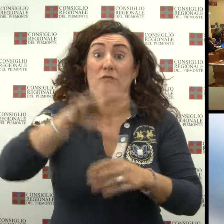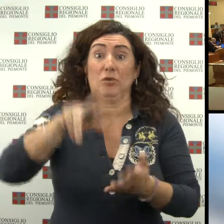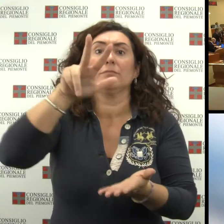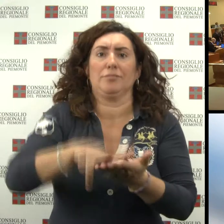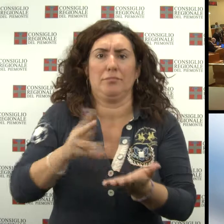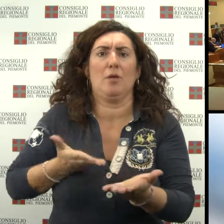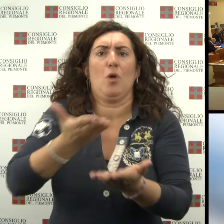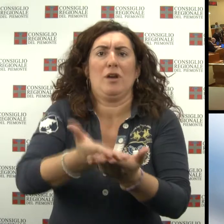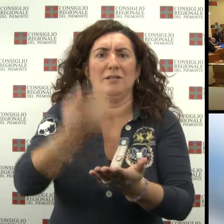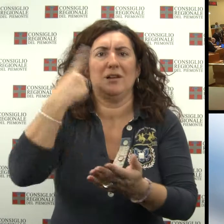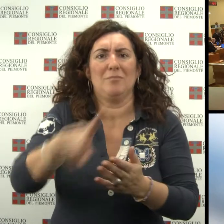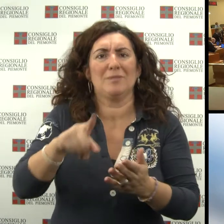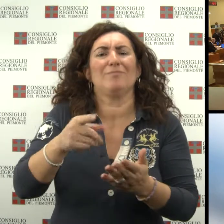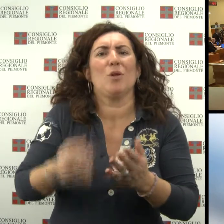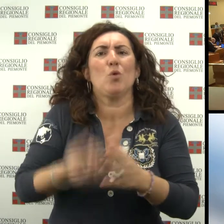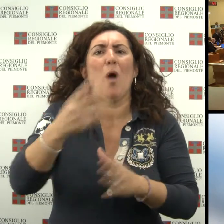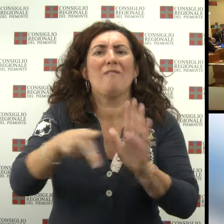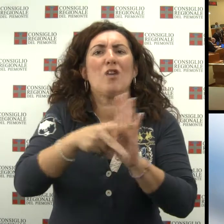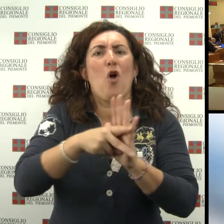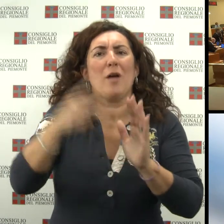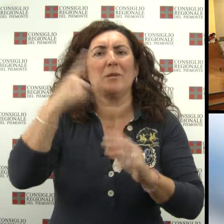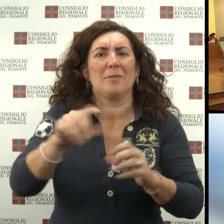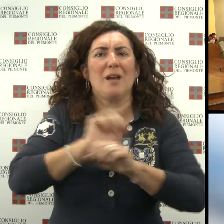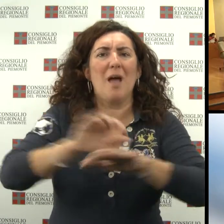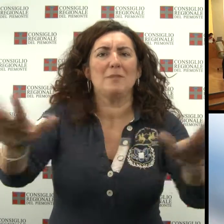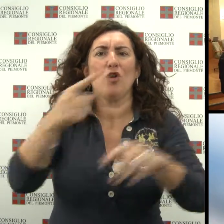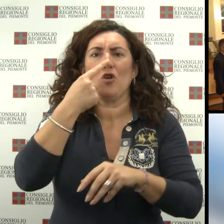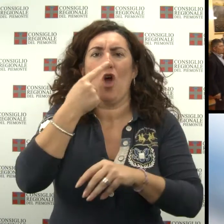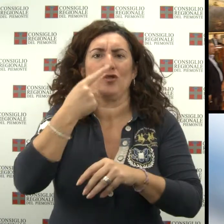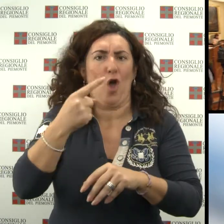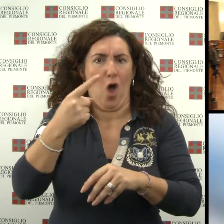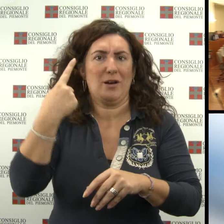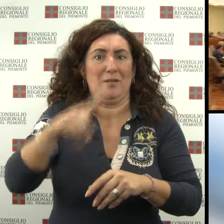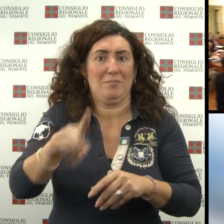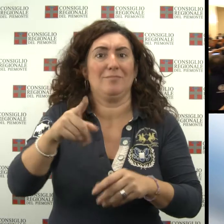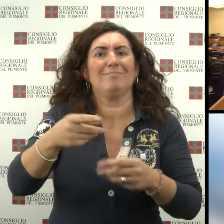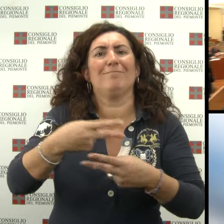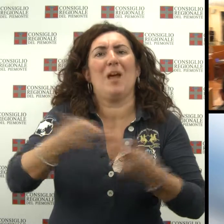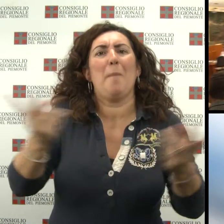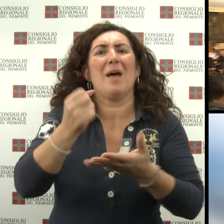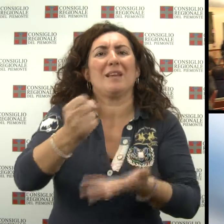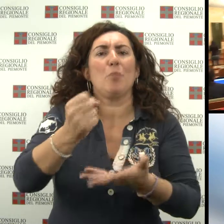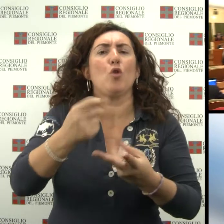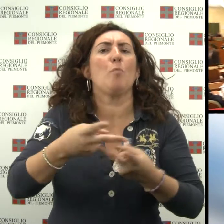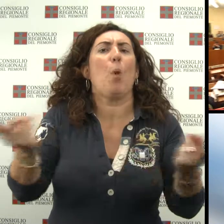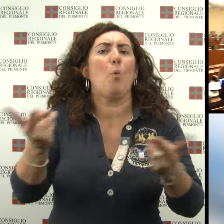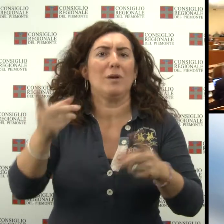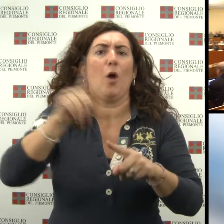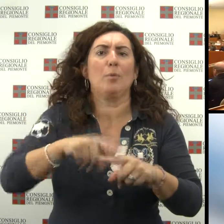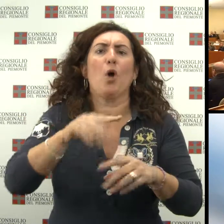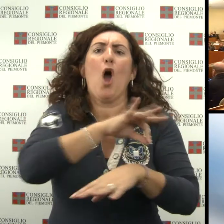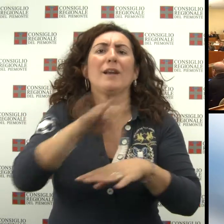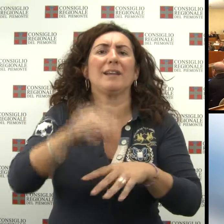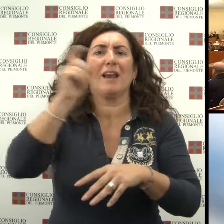nuove norme sulle emissioni odorigene, quella sul riutilizzo del patrimonio pubblico e un ordine del giorno per il recupero di stazioni